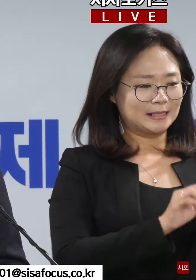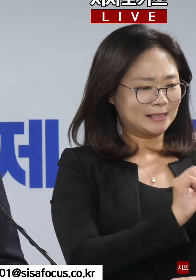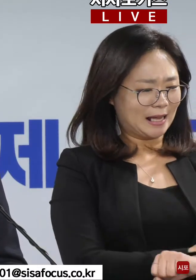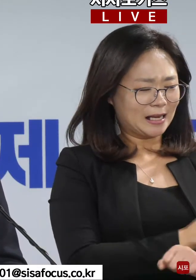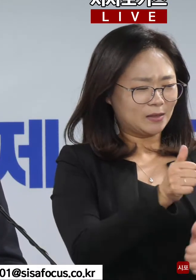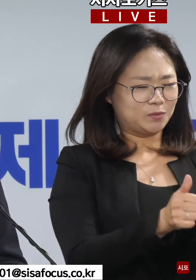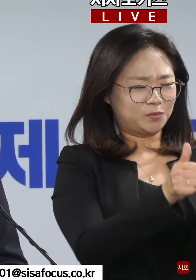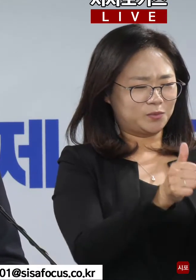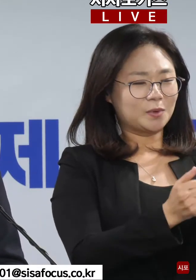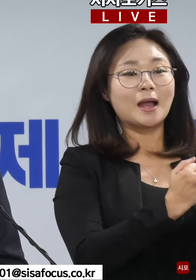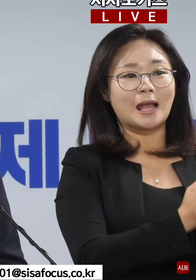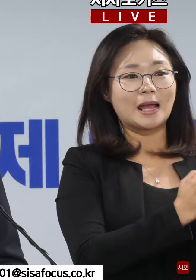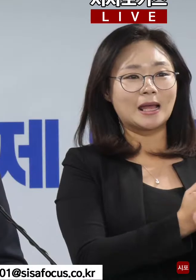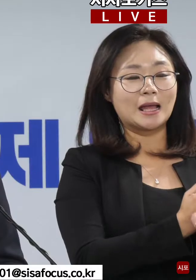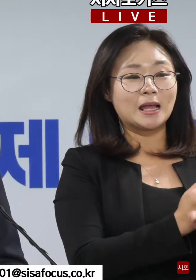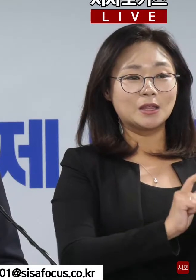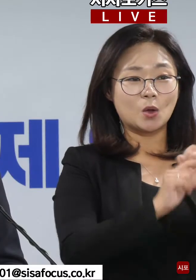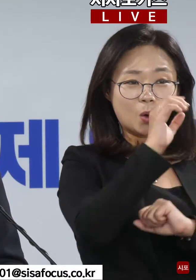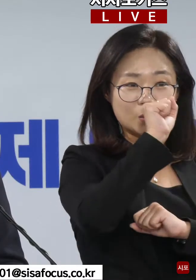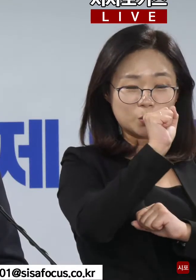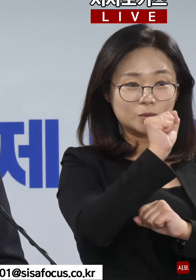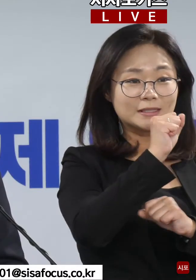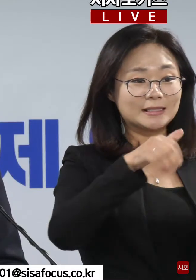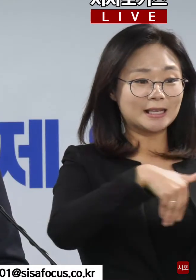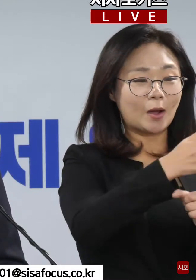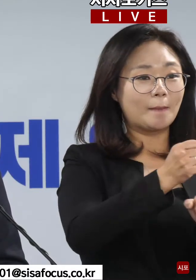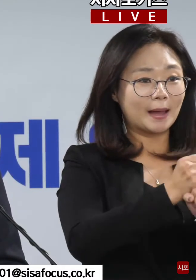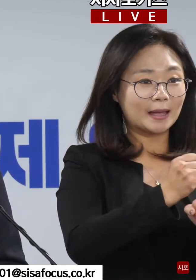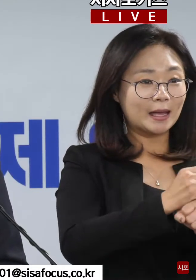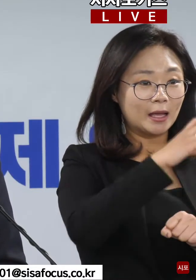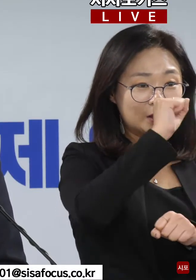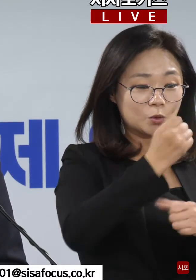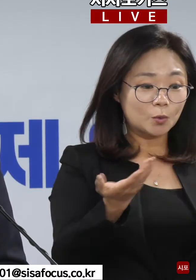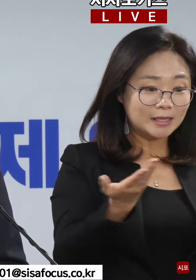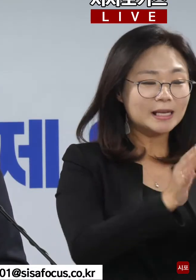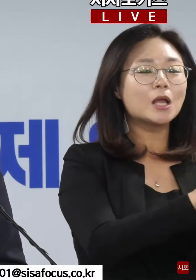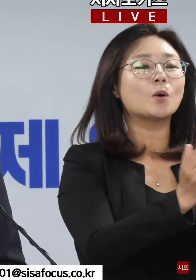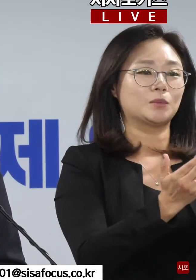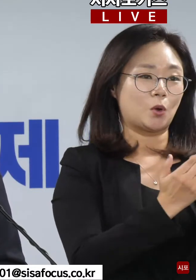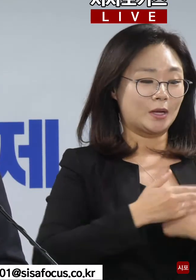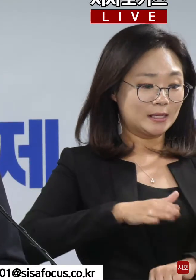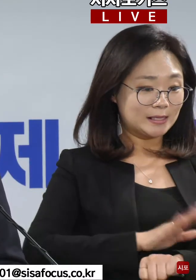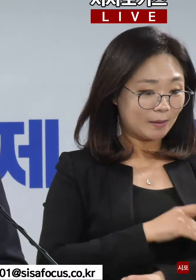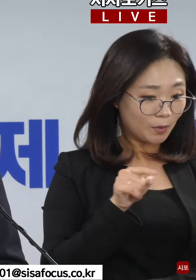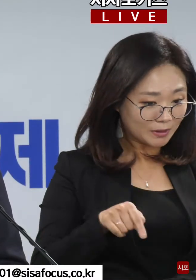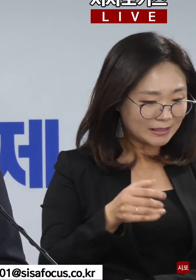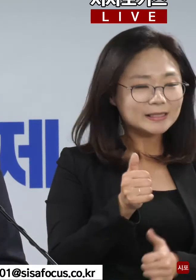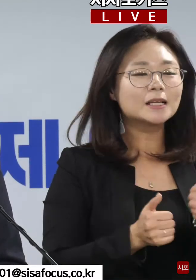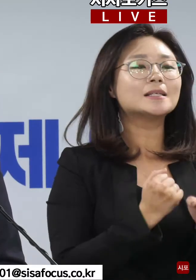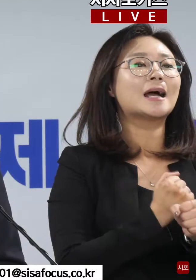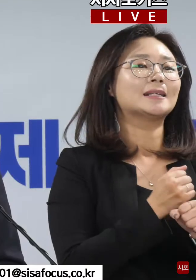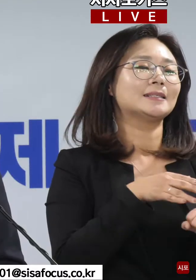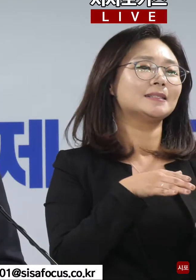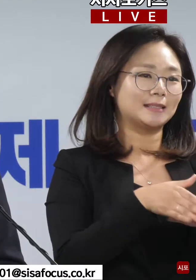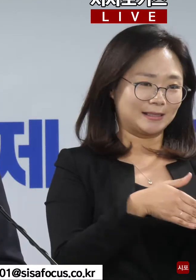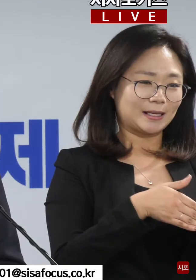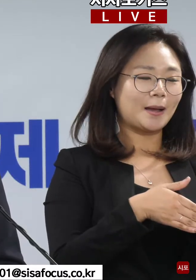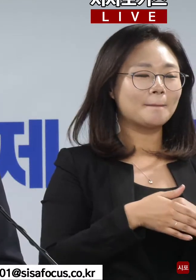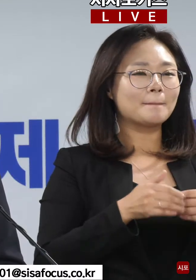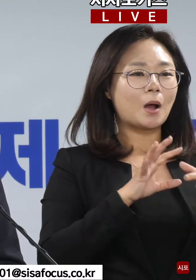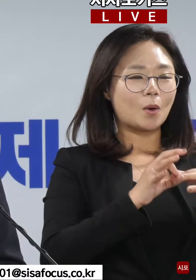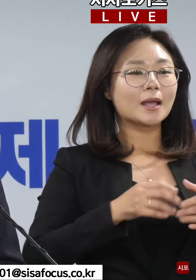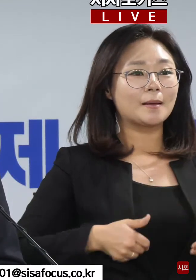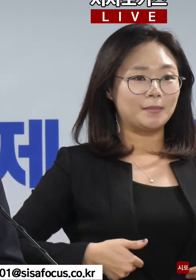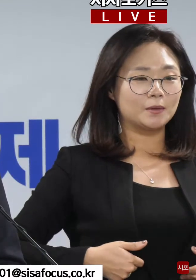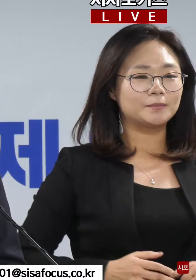잘하기 경쟁을 통해서 더 나은 상황을 만들고 또 좋은 일에는 협조하고 잘못된 일은 견제하는 그런 정상적인 관계로